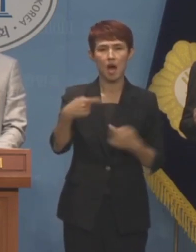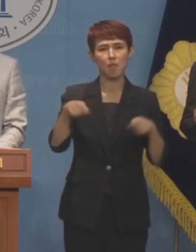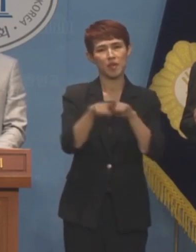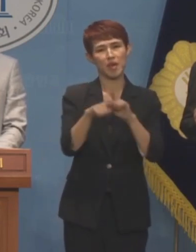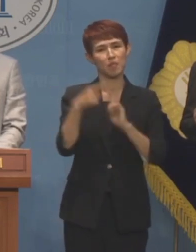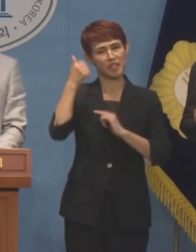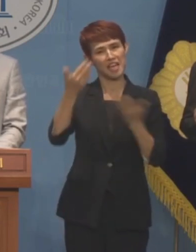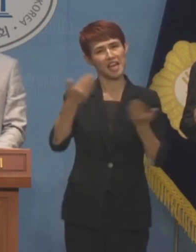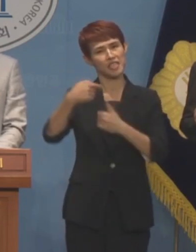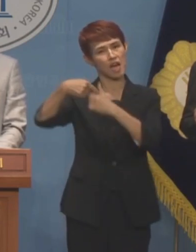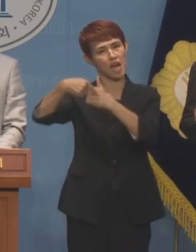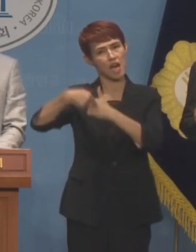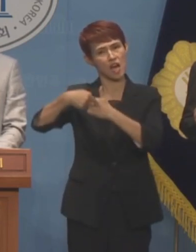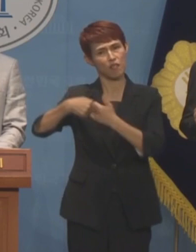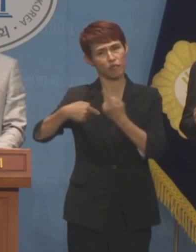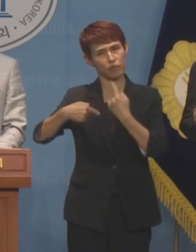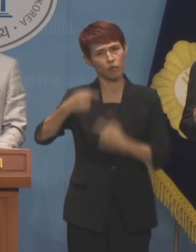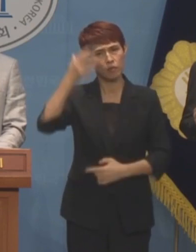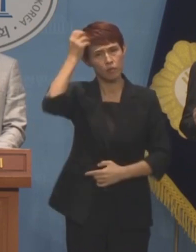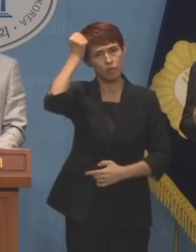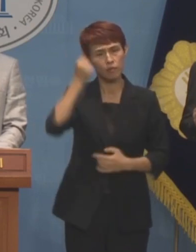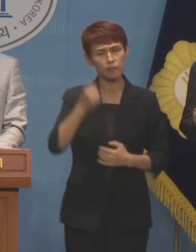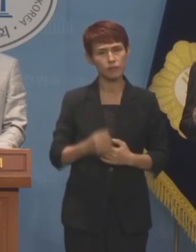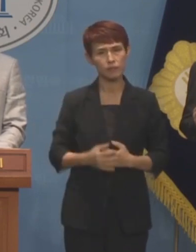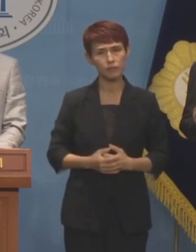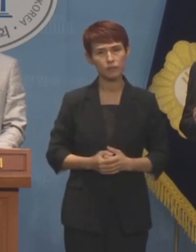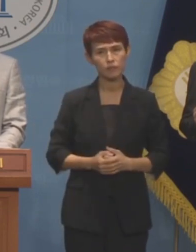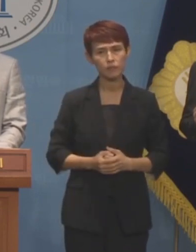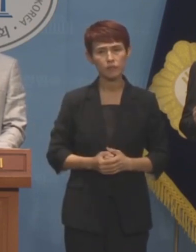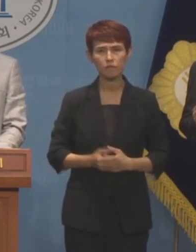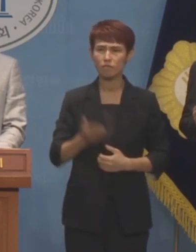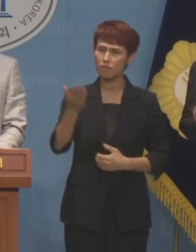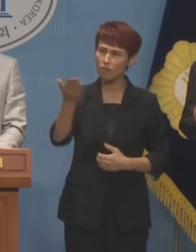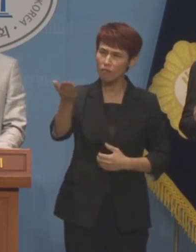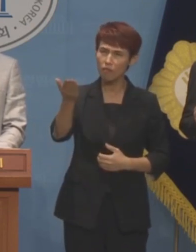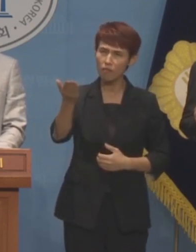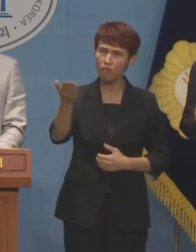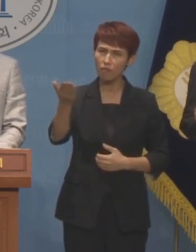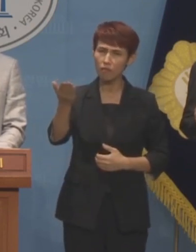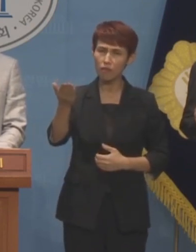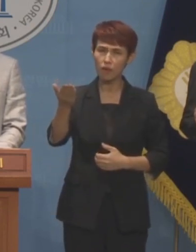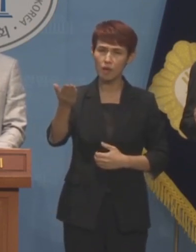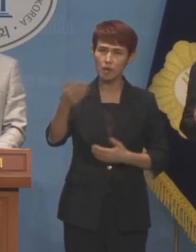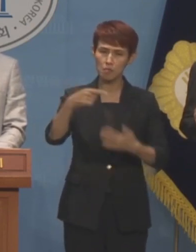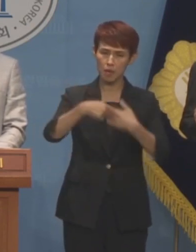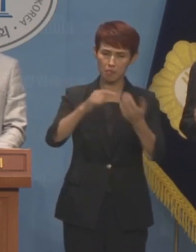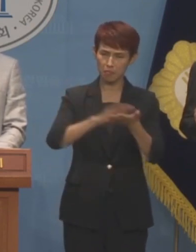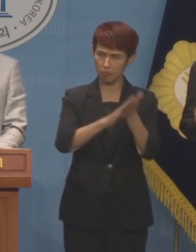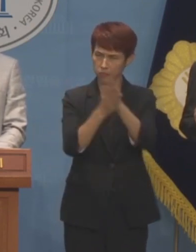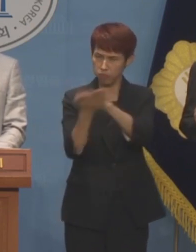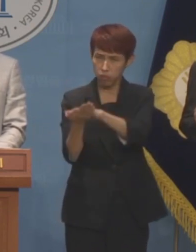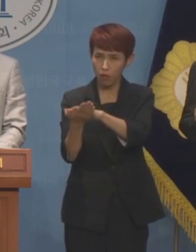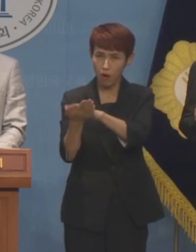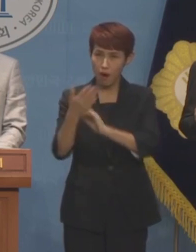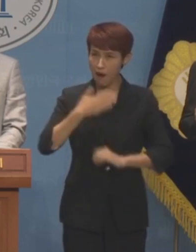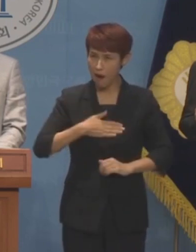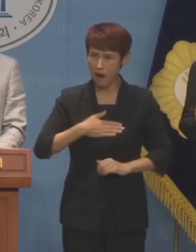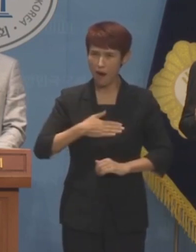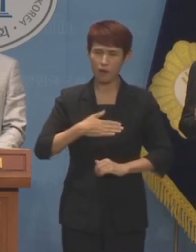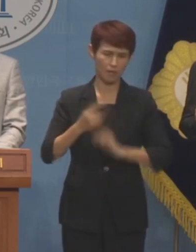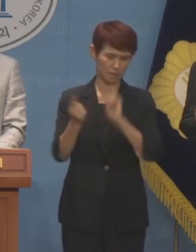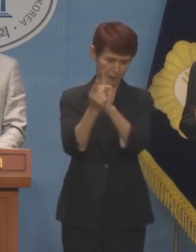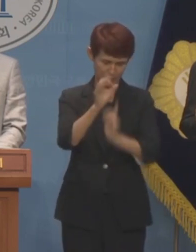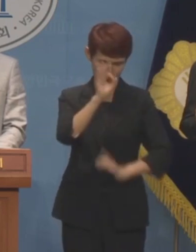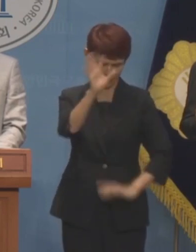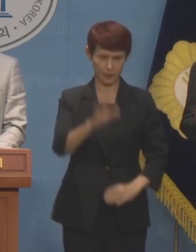하자고 졸랐던 기억도 생생합니다. 당신이 이런 변절자라는 것을 알았다면 근처에도 가지 않았을